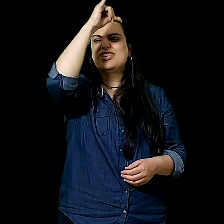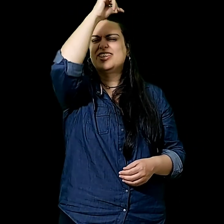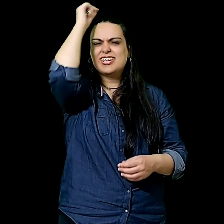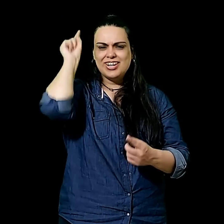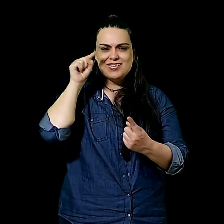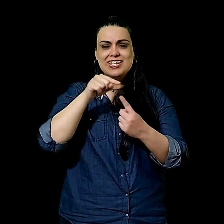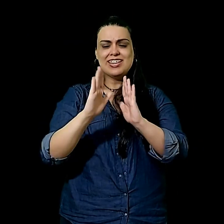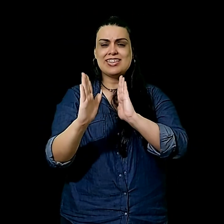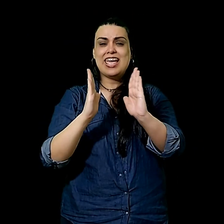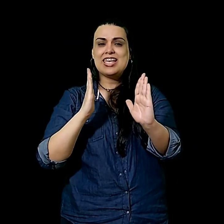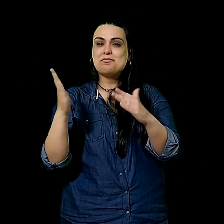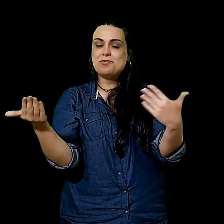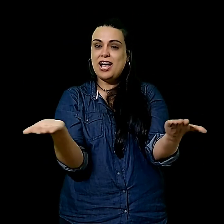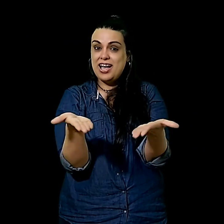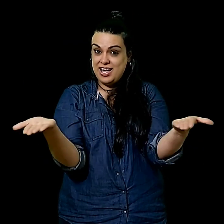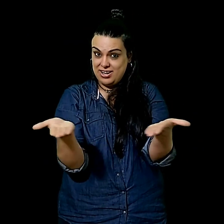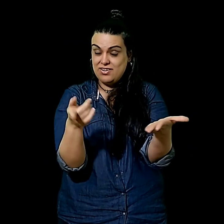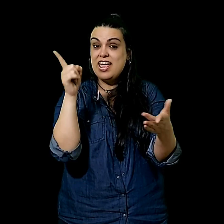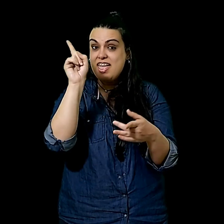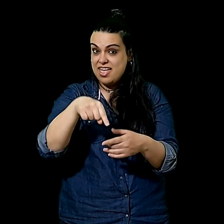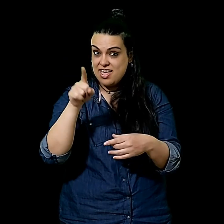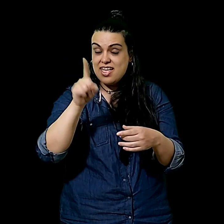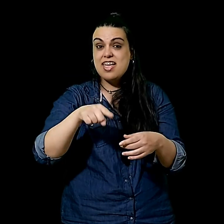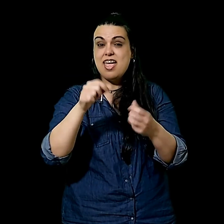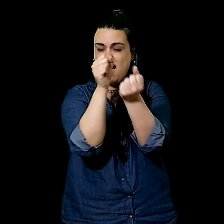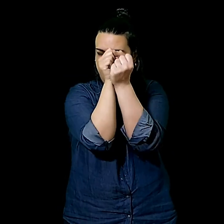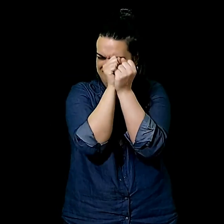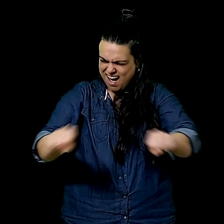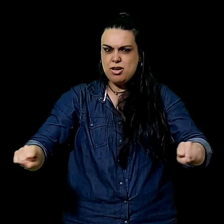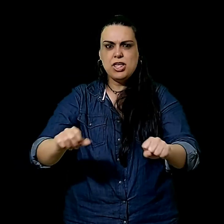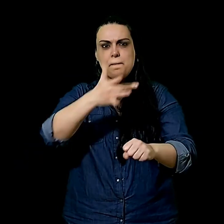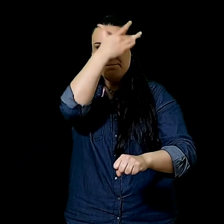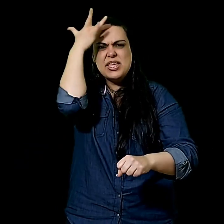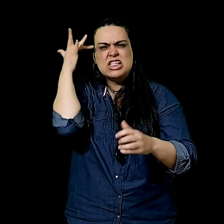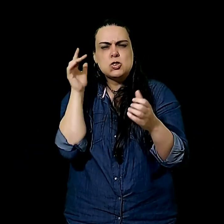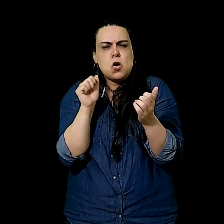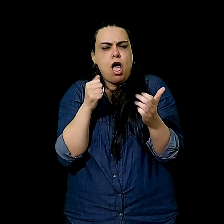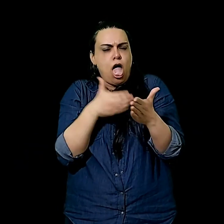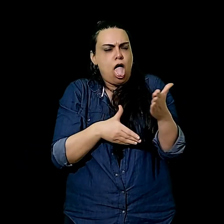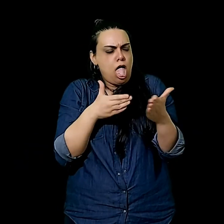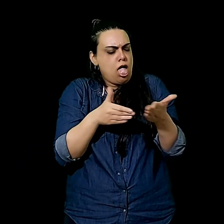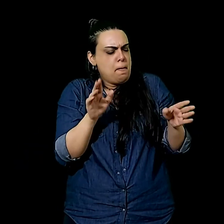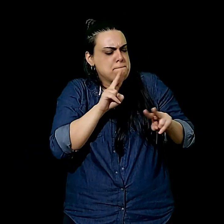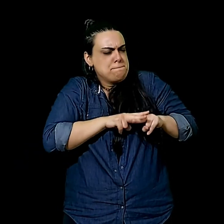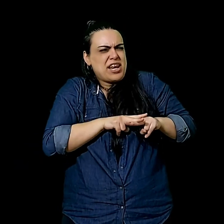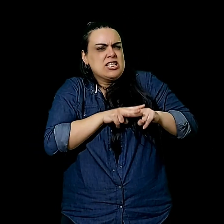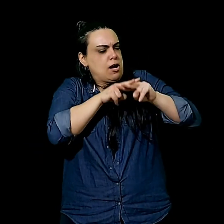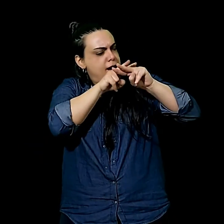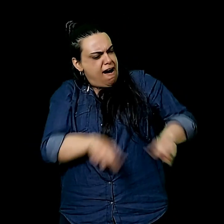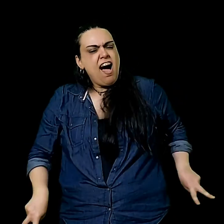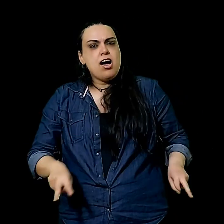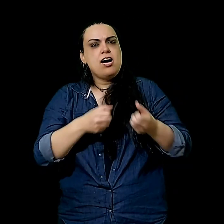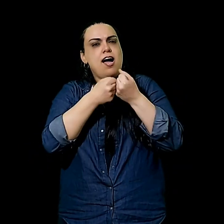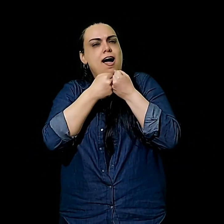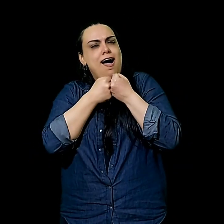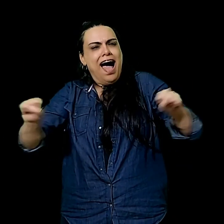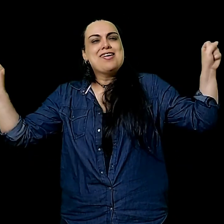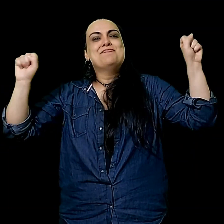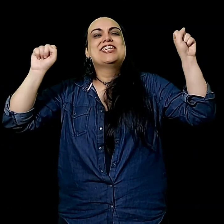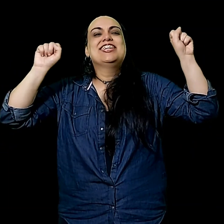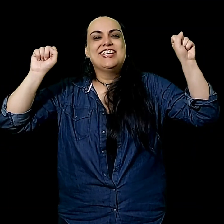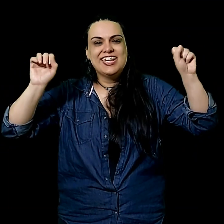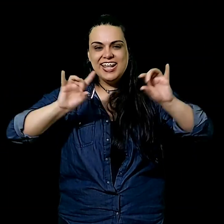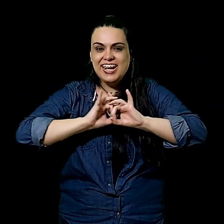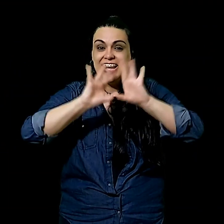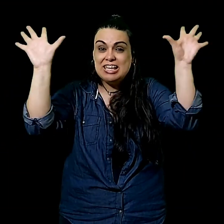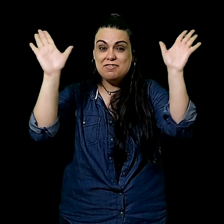E para este tempo, Camila, é para declarar abertura de prisões aos presos. Saiba Amém. disso. Presos serão